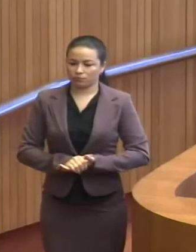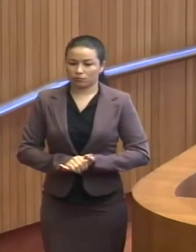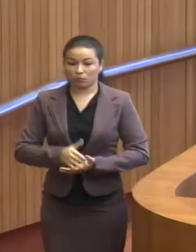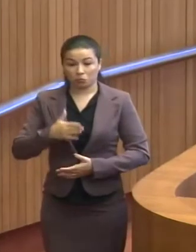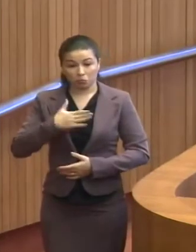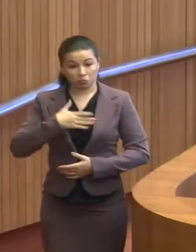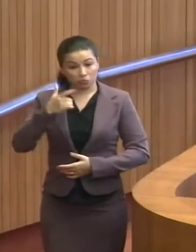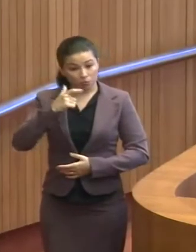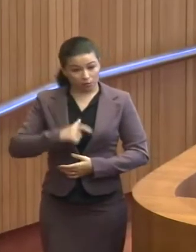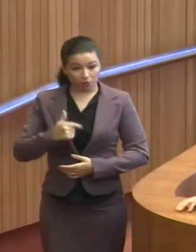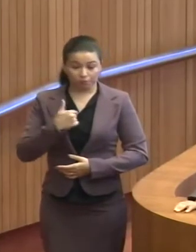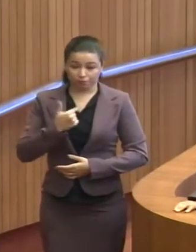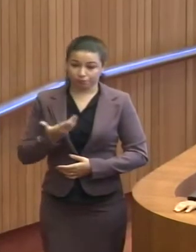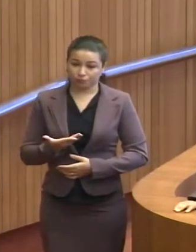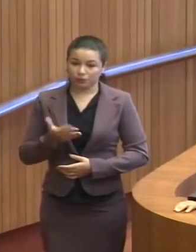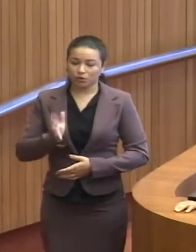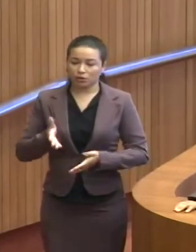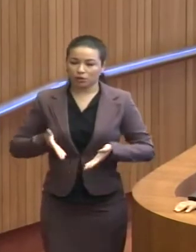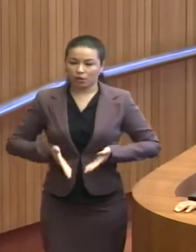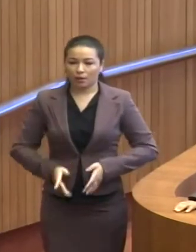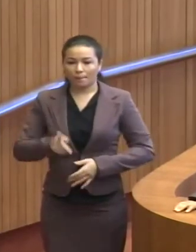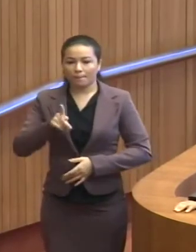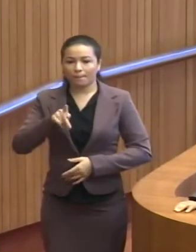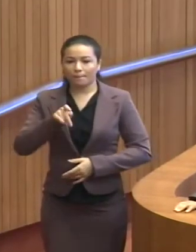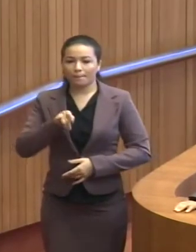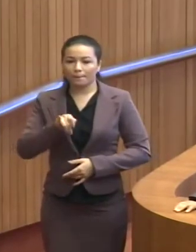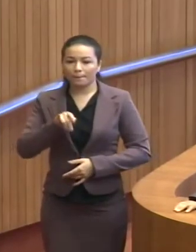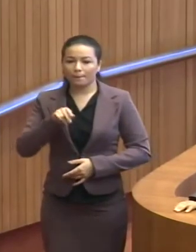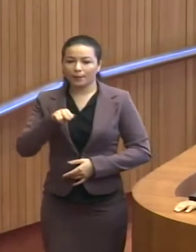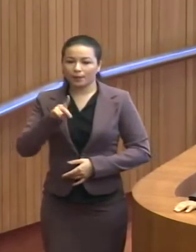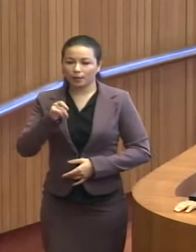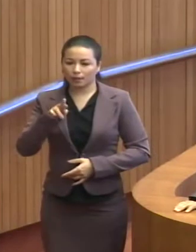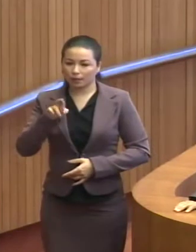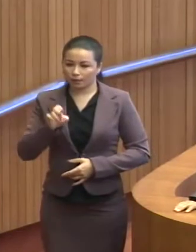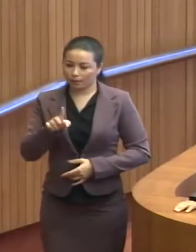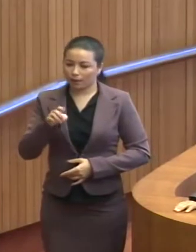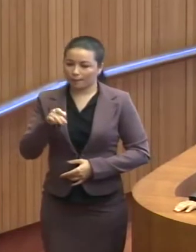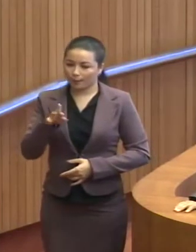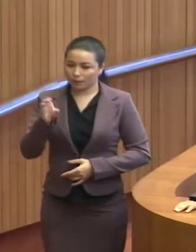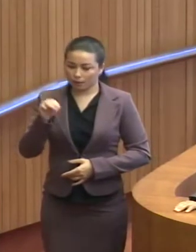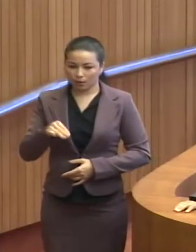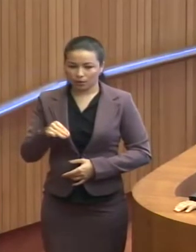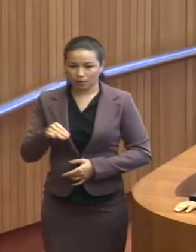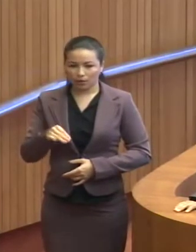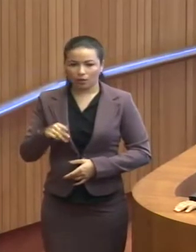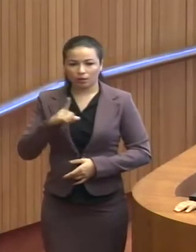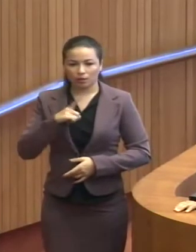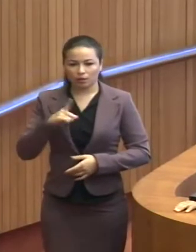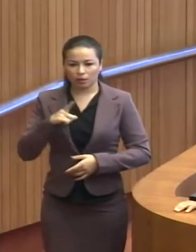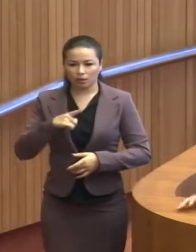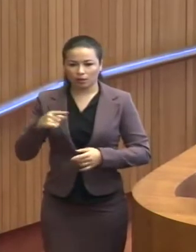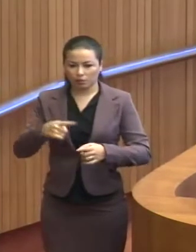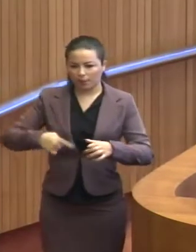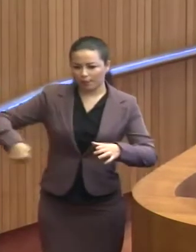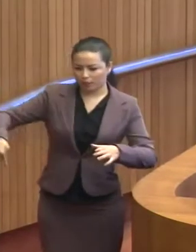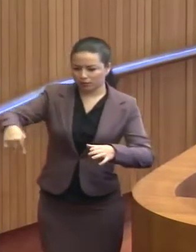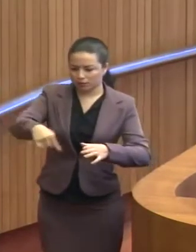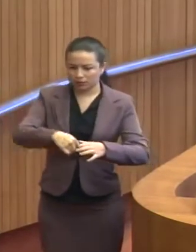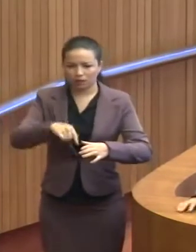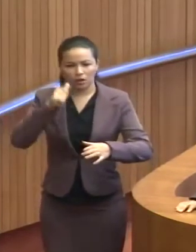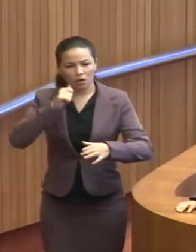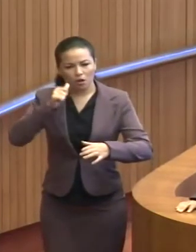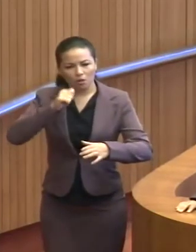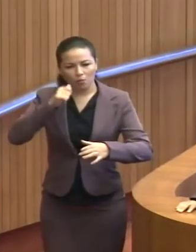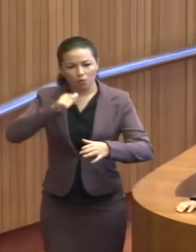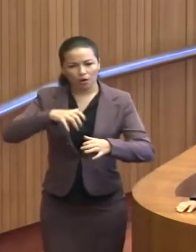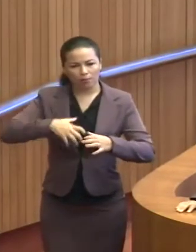No meu caso, eu nasci em Pindaré Mirim, dentro de uma bacia, pelas mãos de